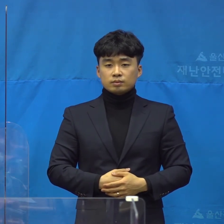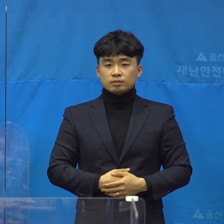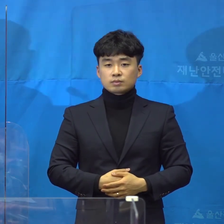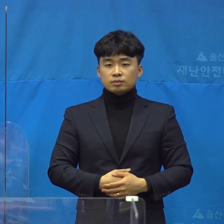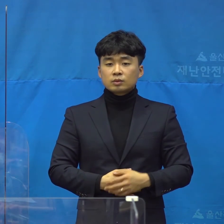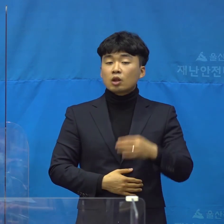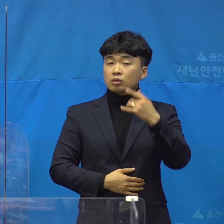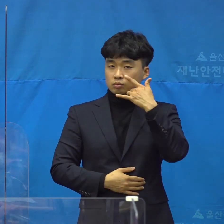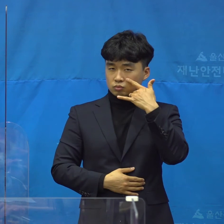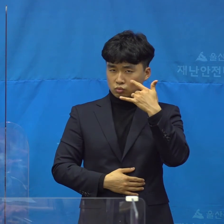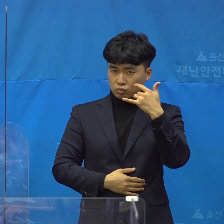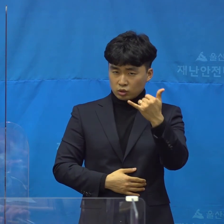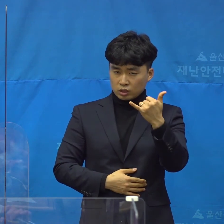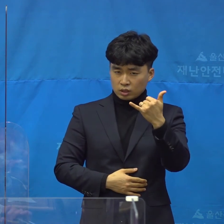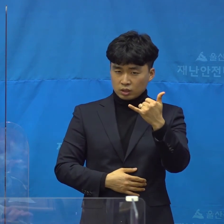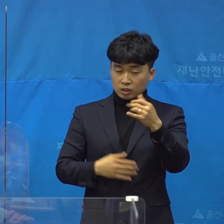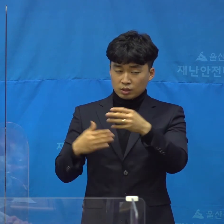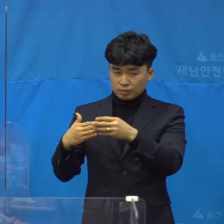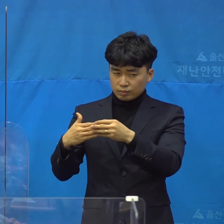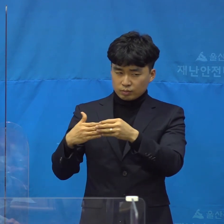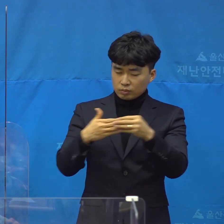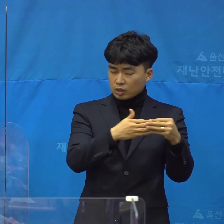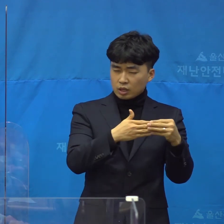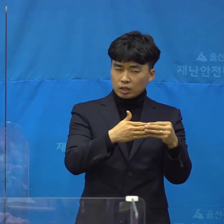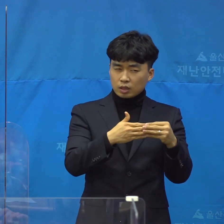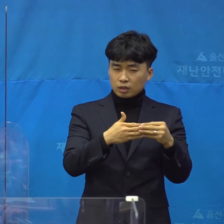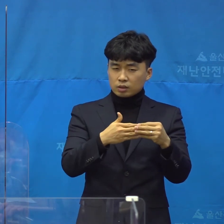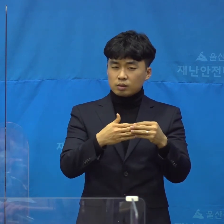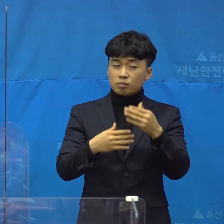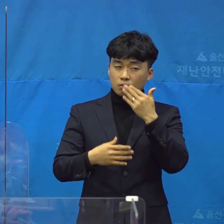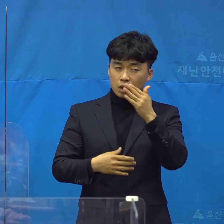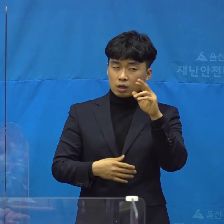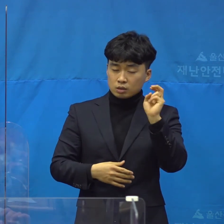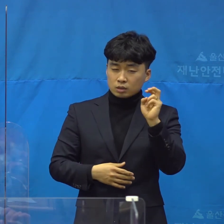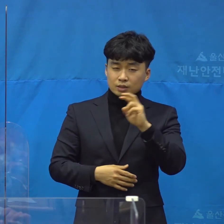그 부모들이 데리고 갔을 가능성이 있는데